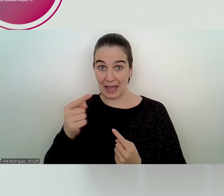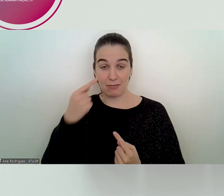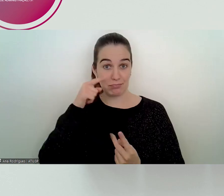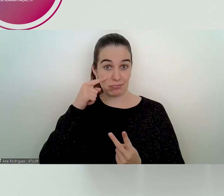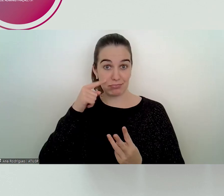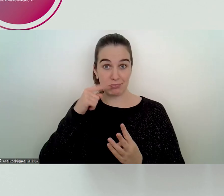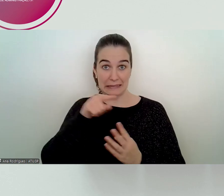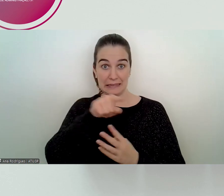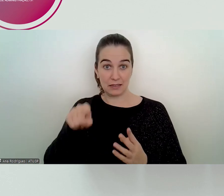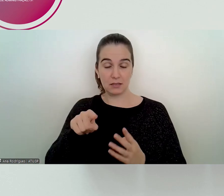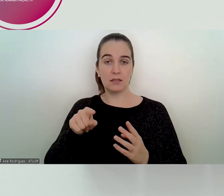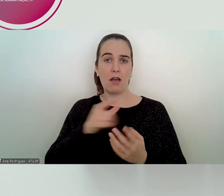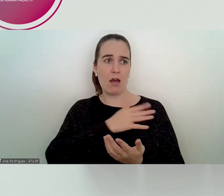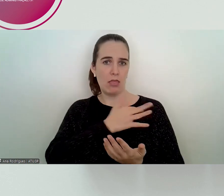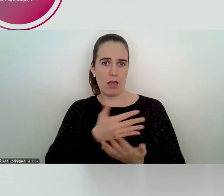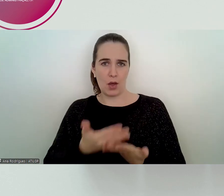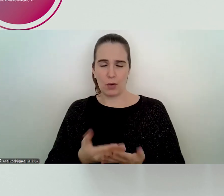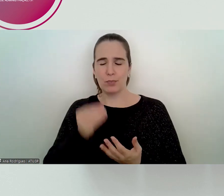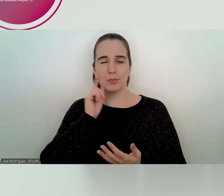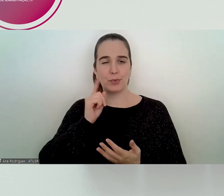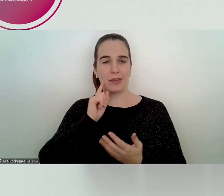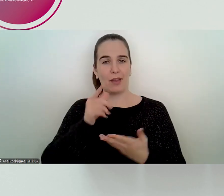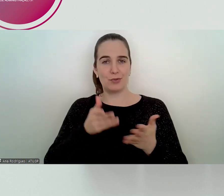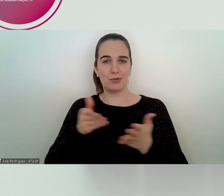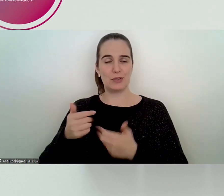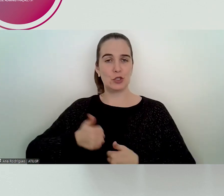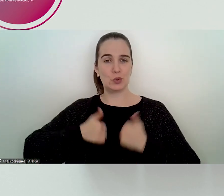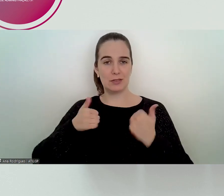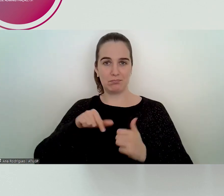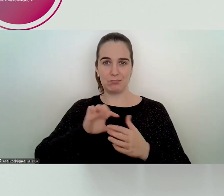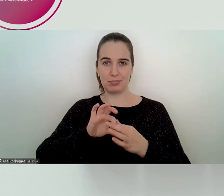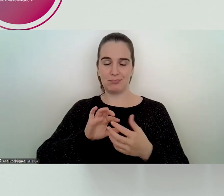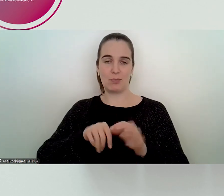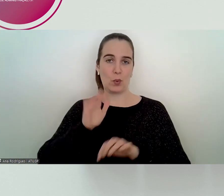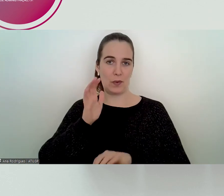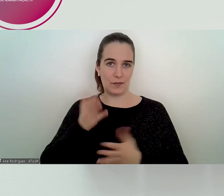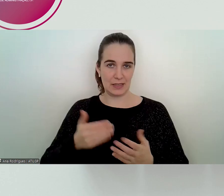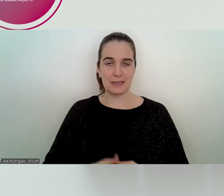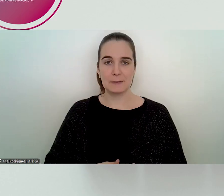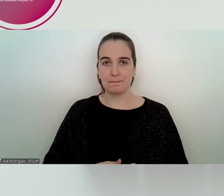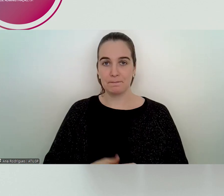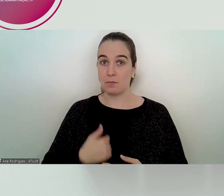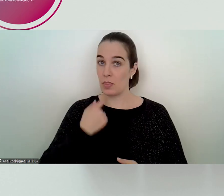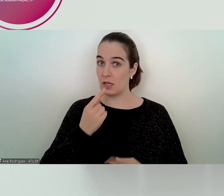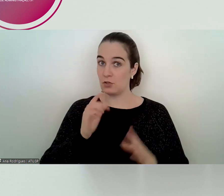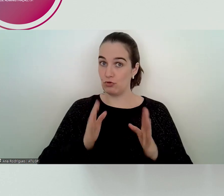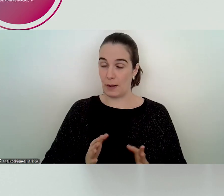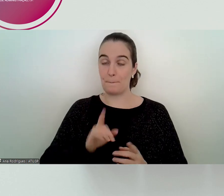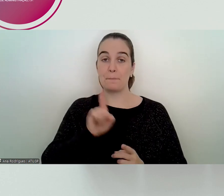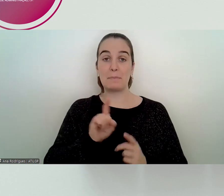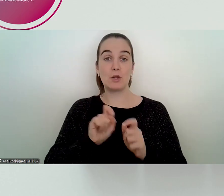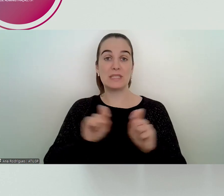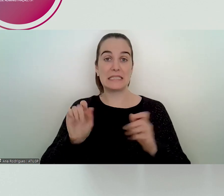todos tem sido e é essencial para o sucesso deste tipo de iniciativas. Como foi referido, depois do primeiro ciclo,